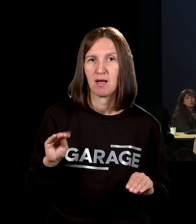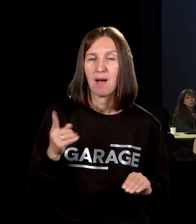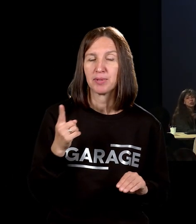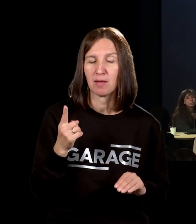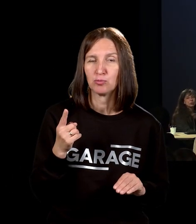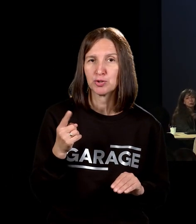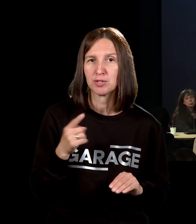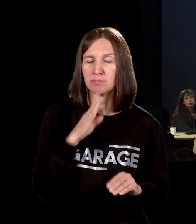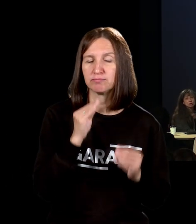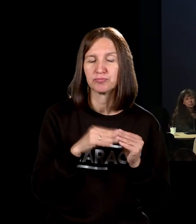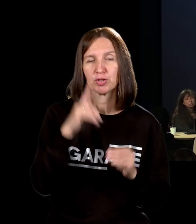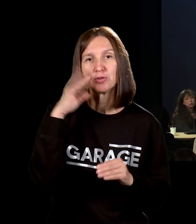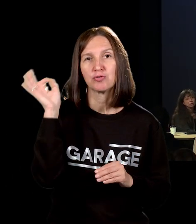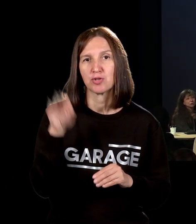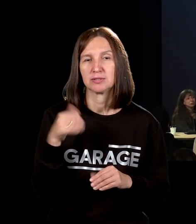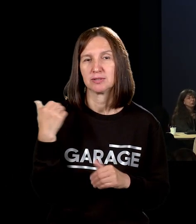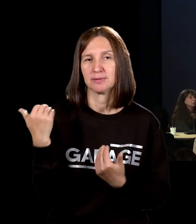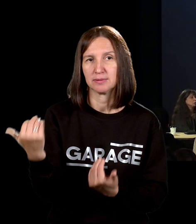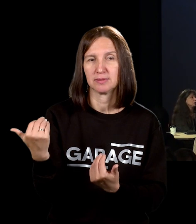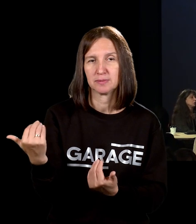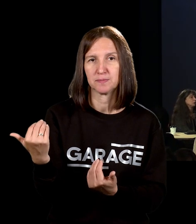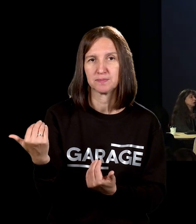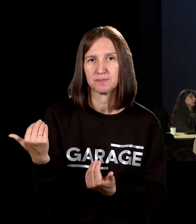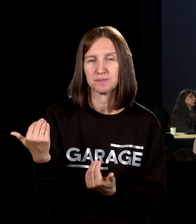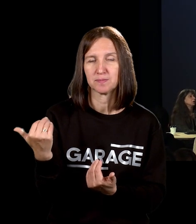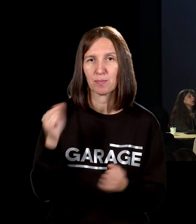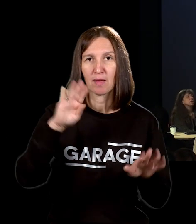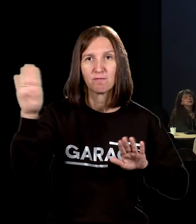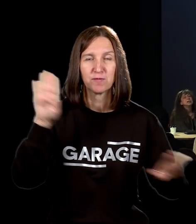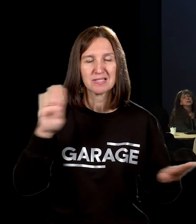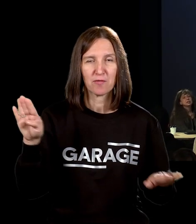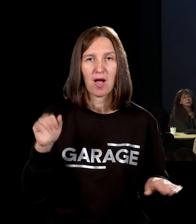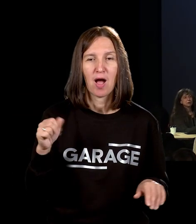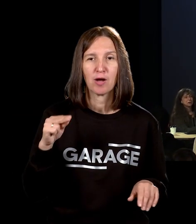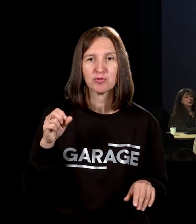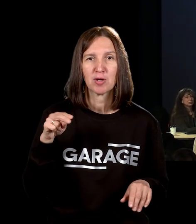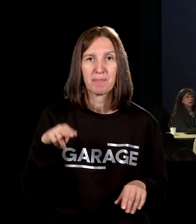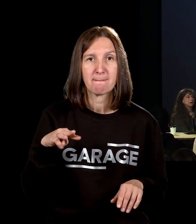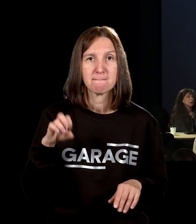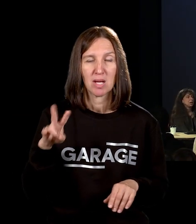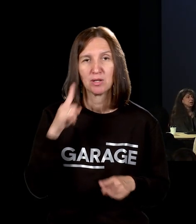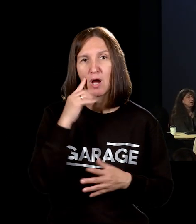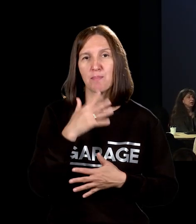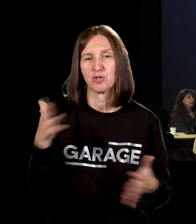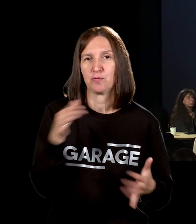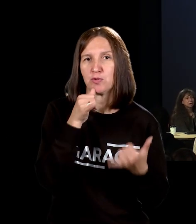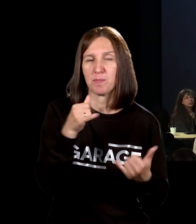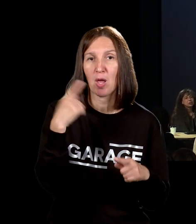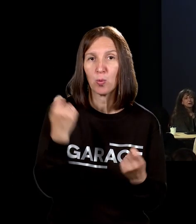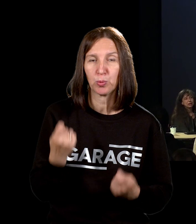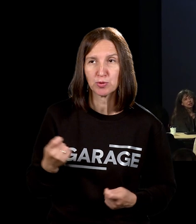выставок Чепманов. А Чепманы, как любые, как большинство современных художников, у них как бы единица высказывания – это